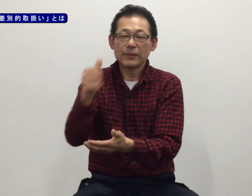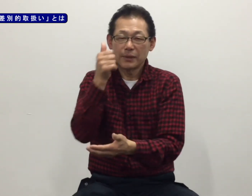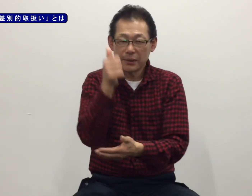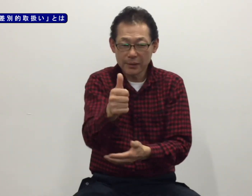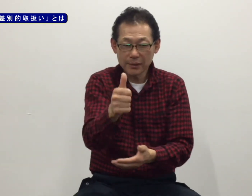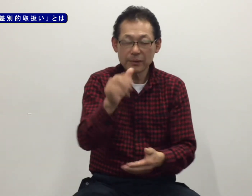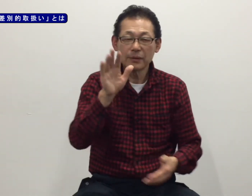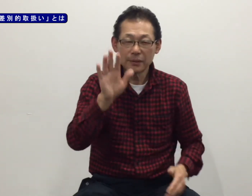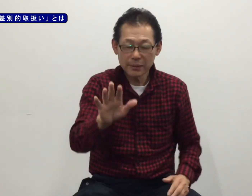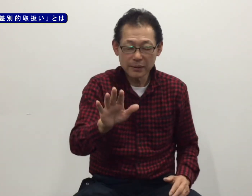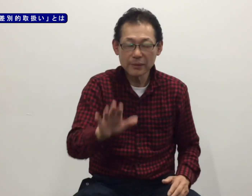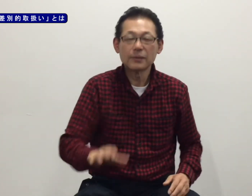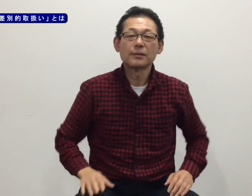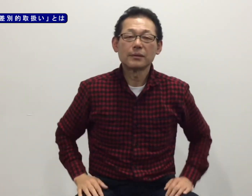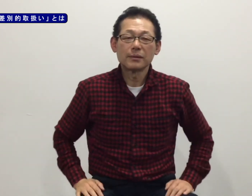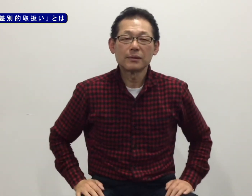禁止しています